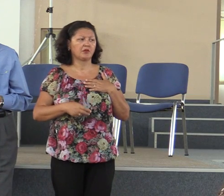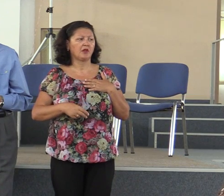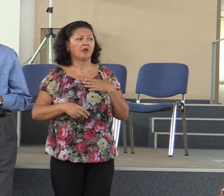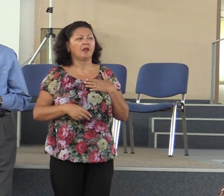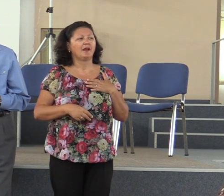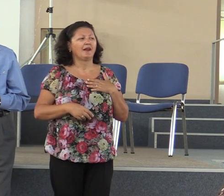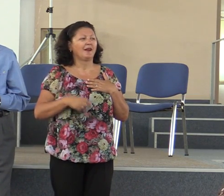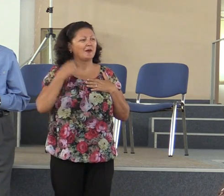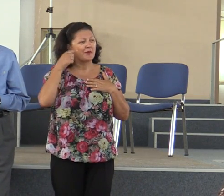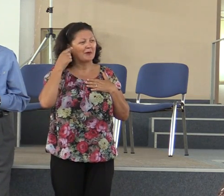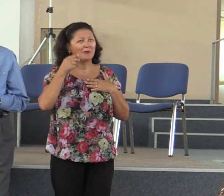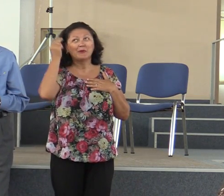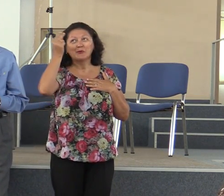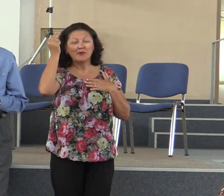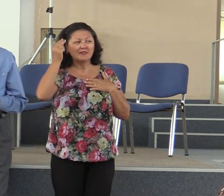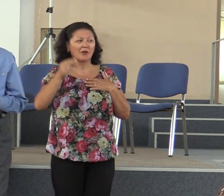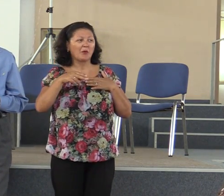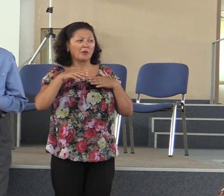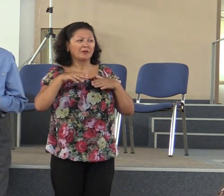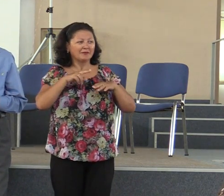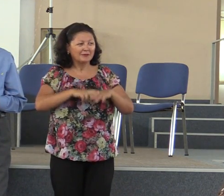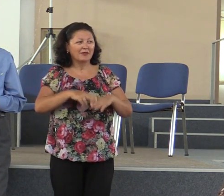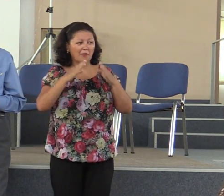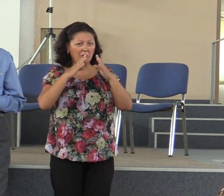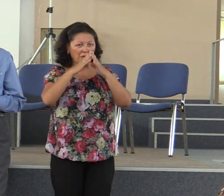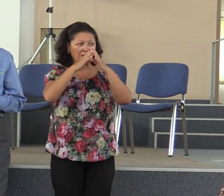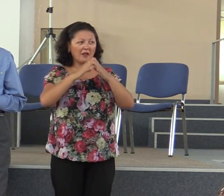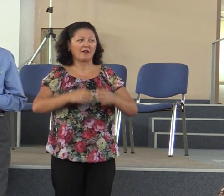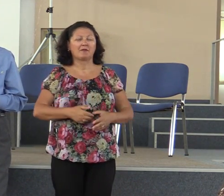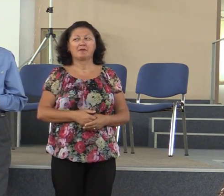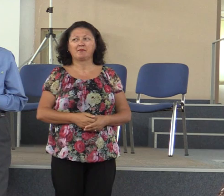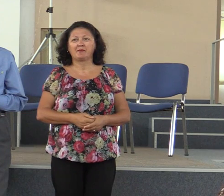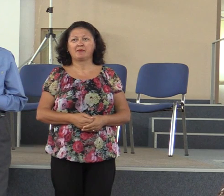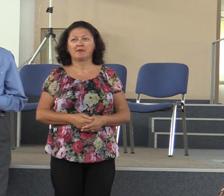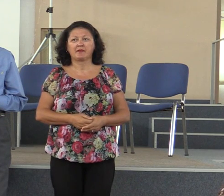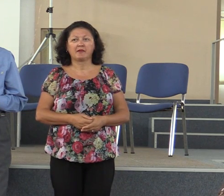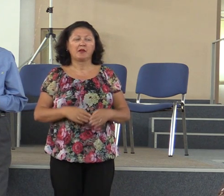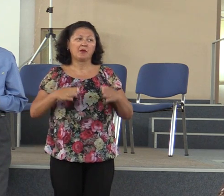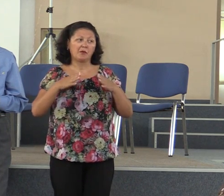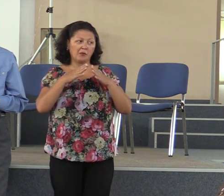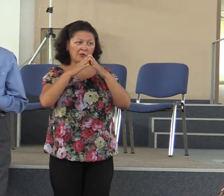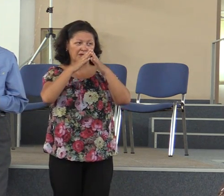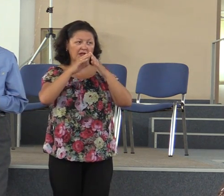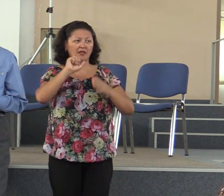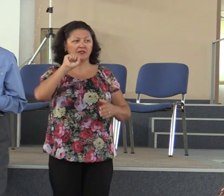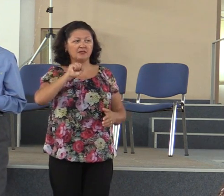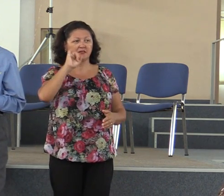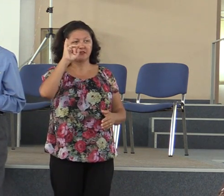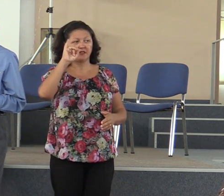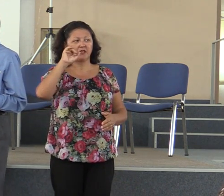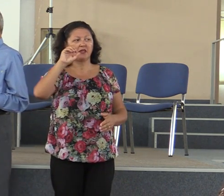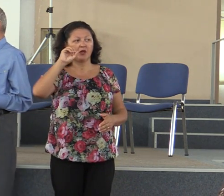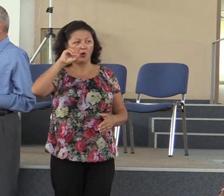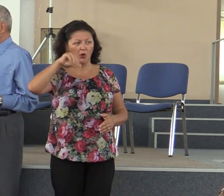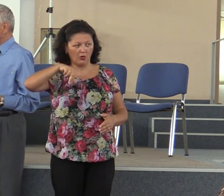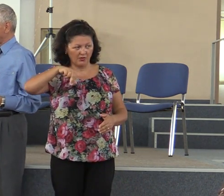muntele Sionului. Mount Zion is the dwelling place of God. Muntele Sion este locul lui